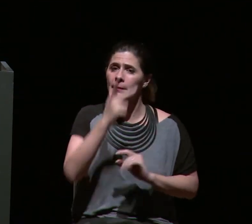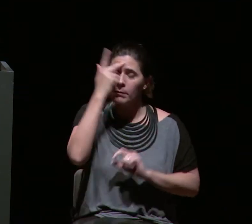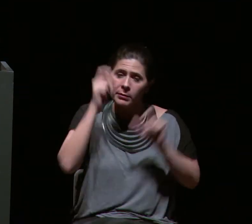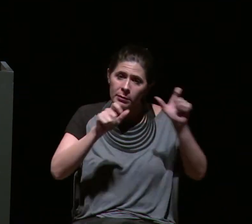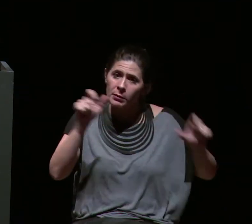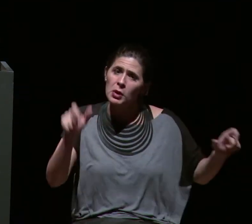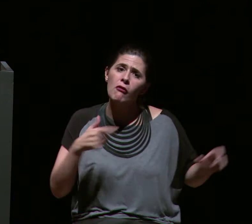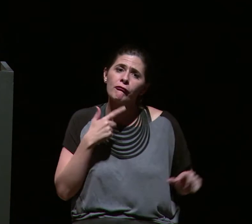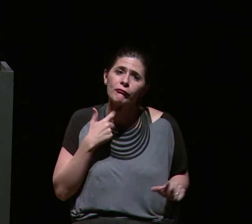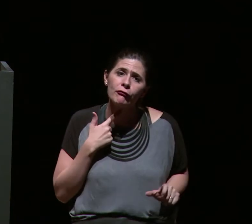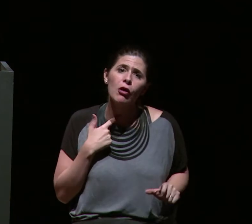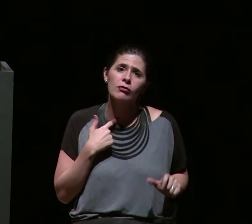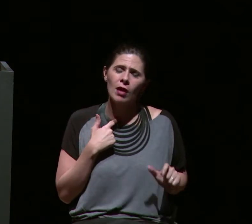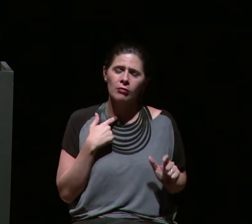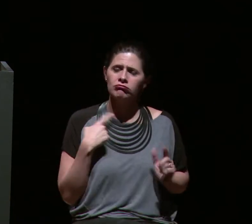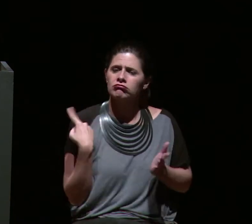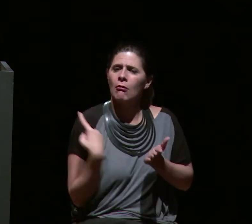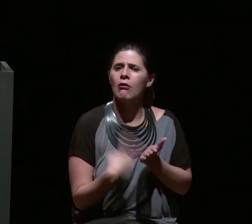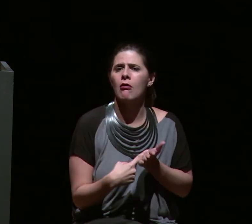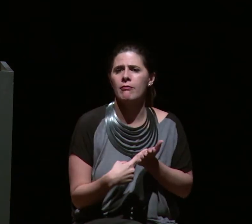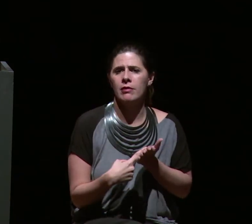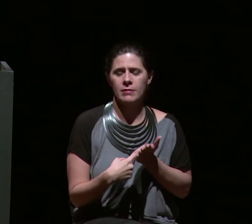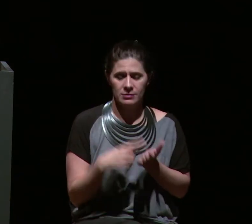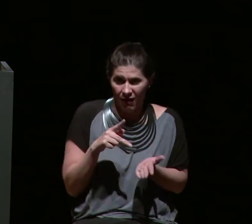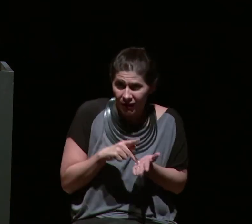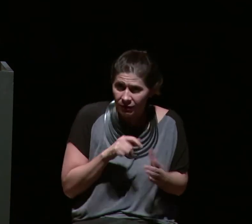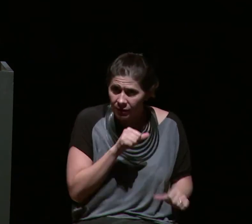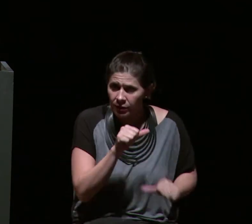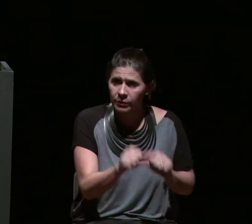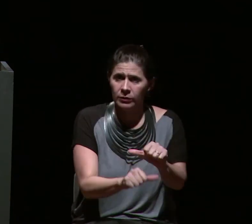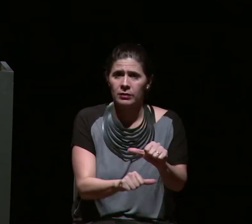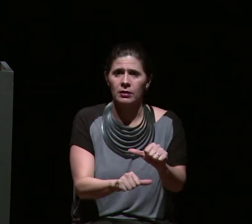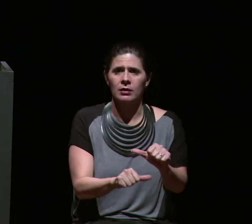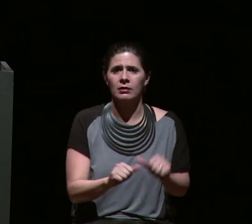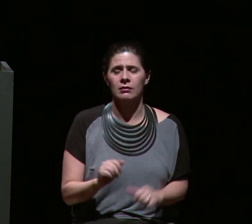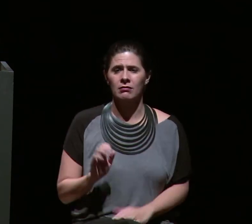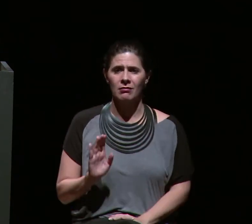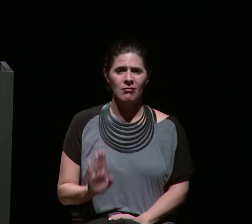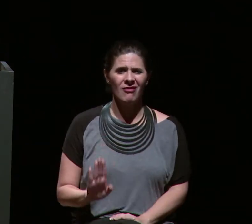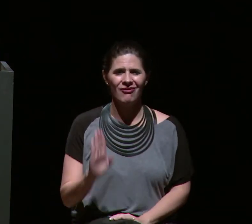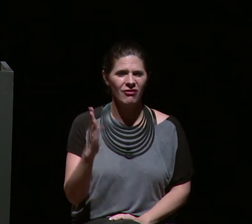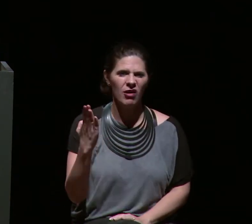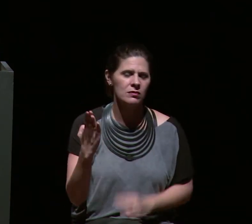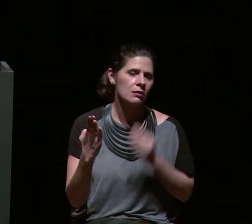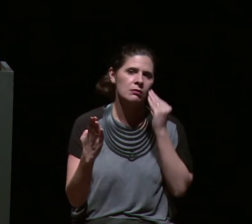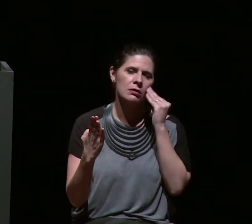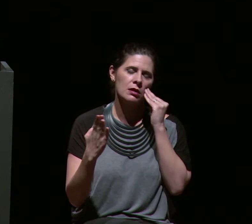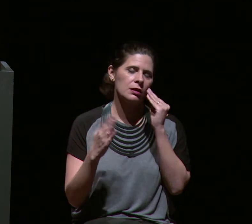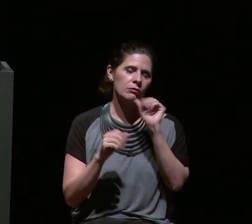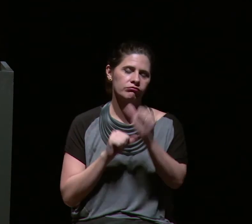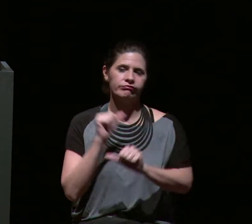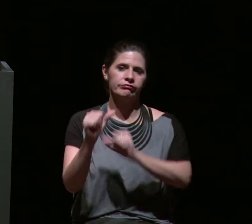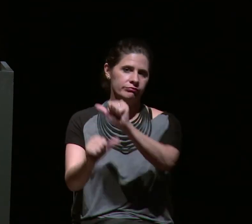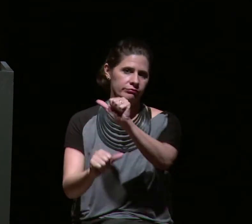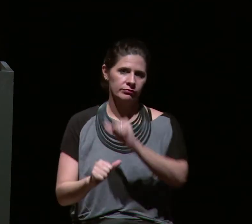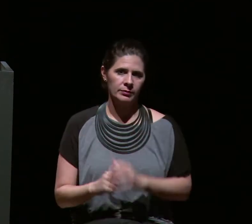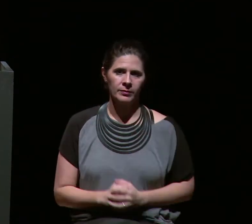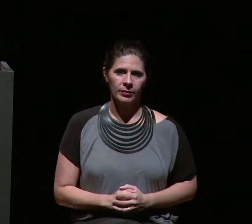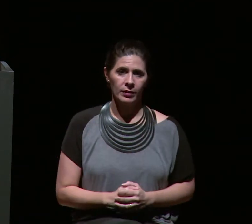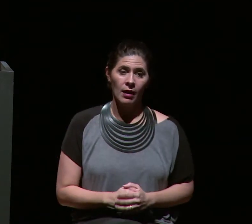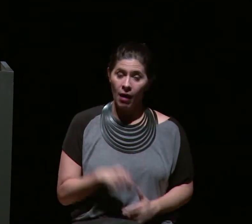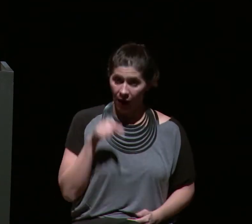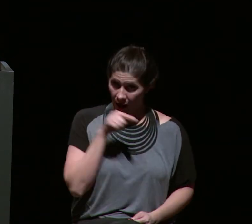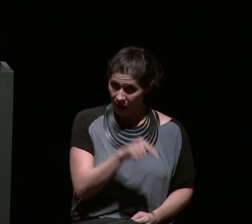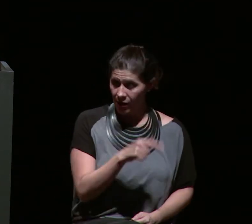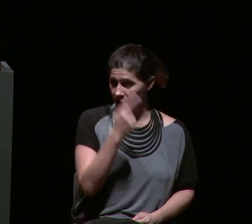de transformação desta realidade, superando as barreiras da hipocrisia com a qual nascemos. Para ele, ser educador é